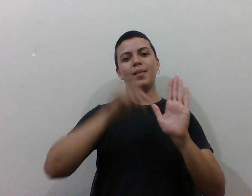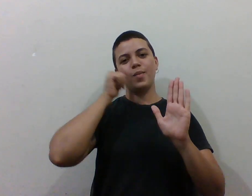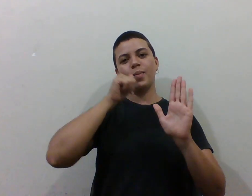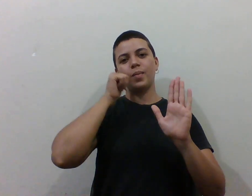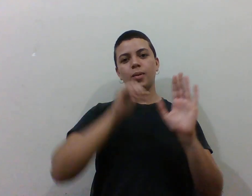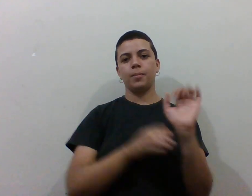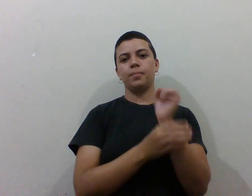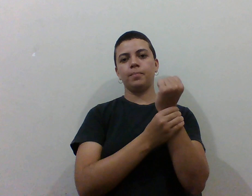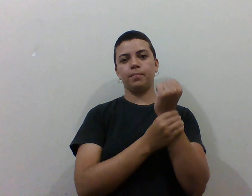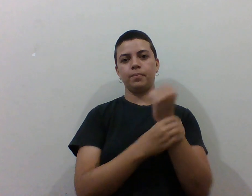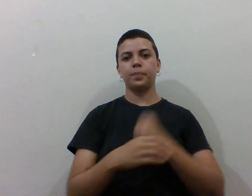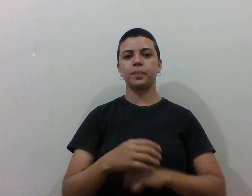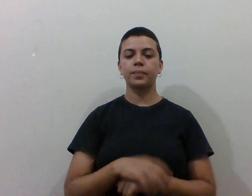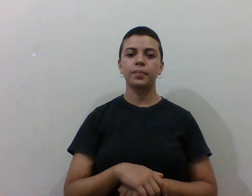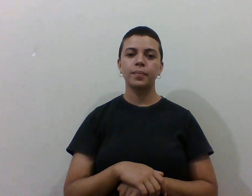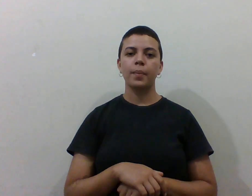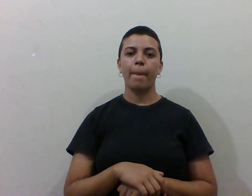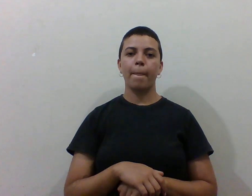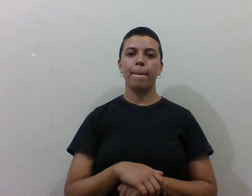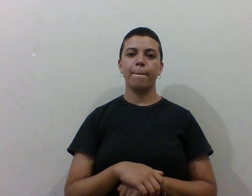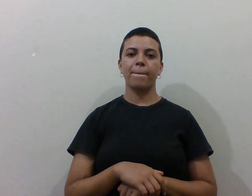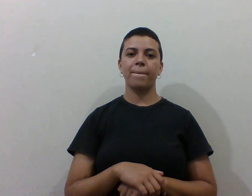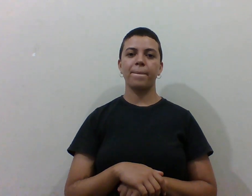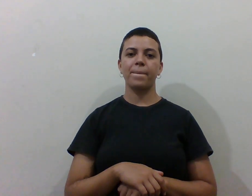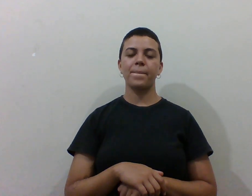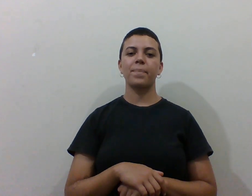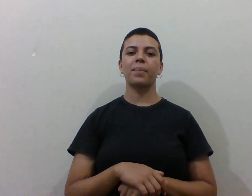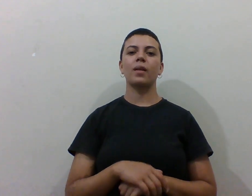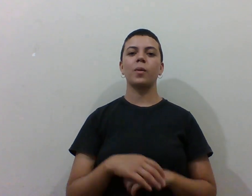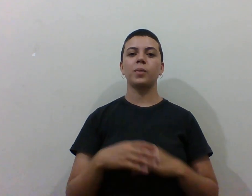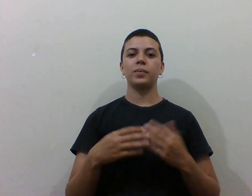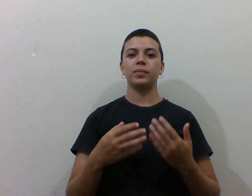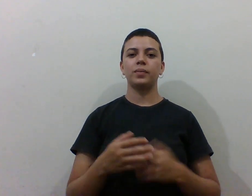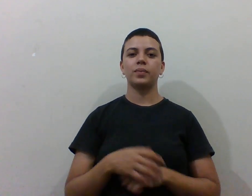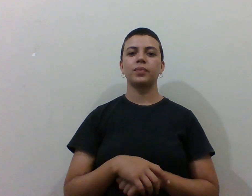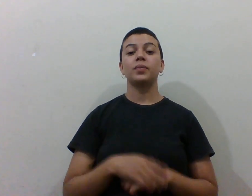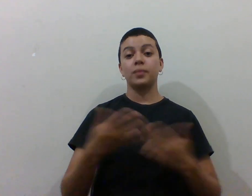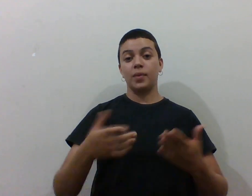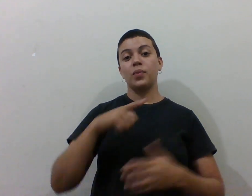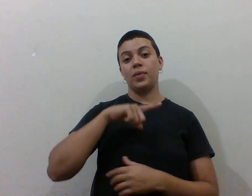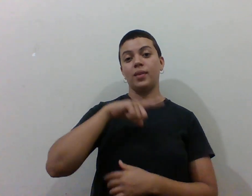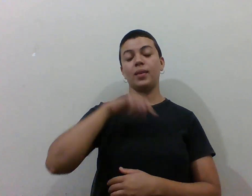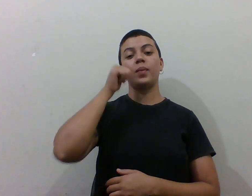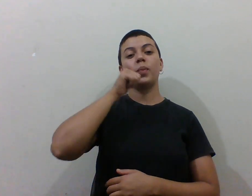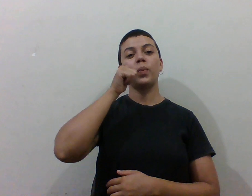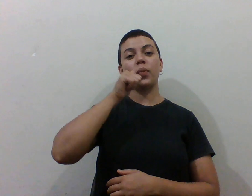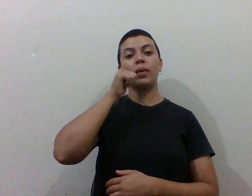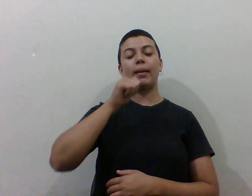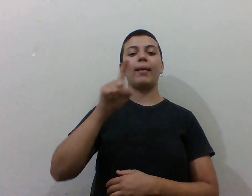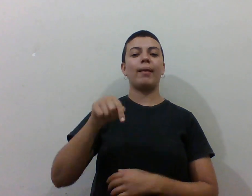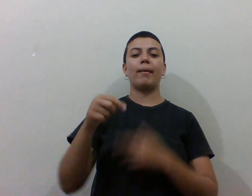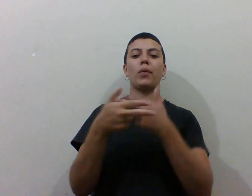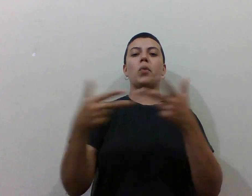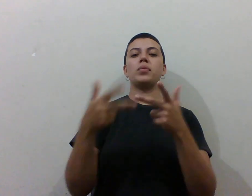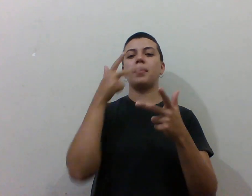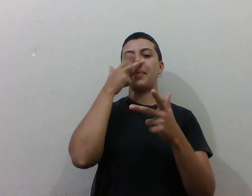do que elas desejavam. Foram apelidadas, inclusive, de Lóberto Baton, nessa articulação coletiva. Então, não era evidente que era